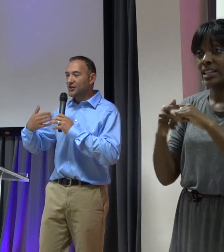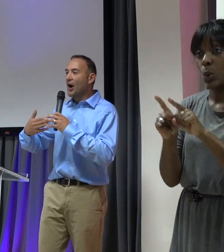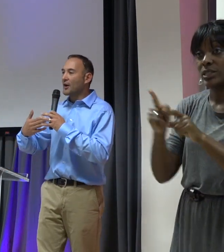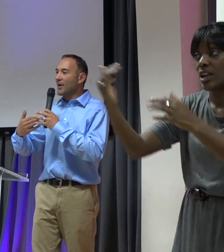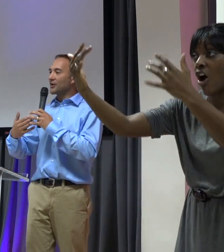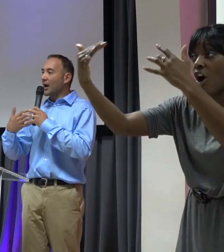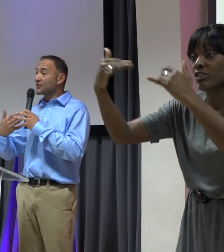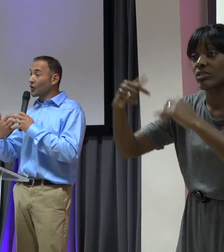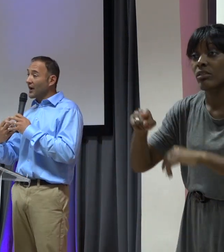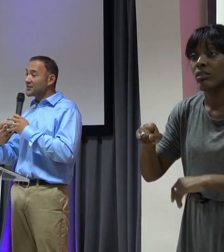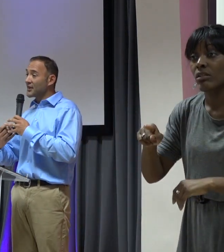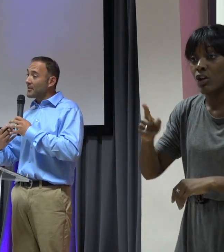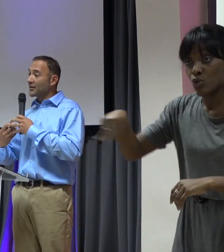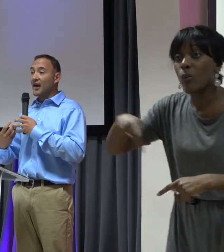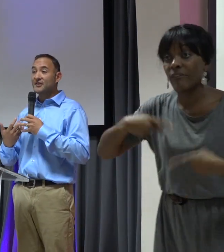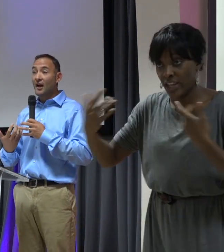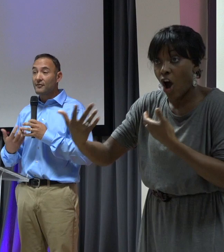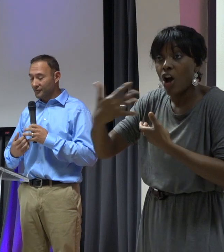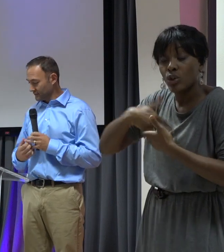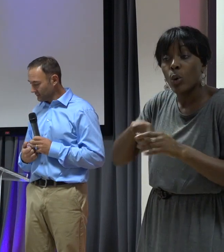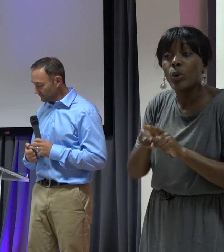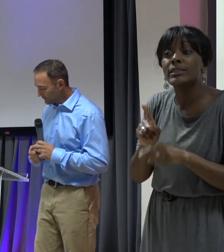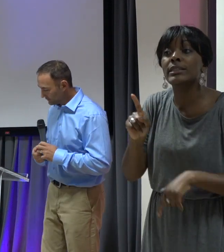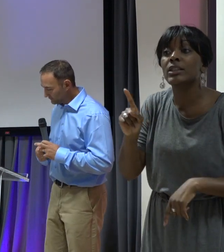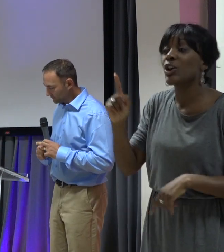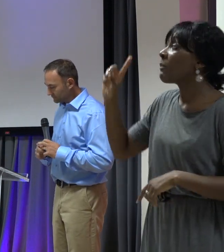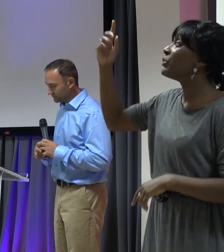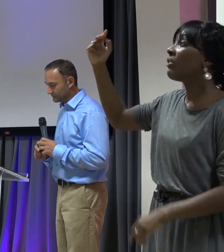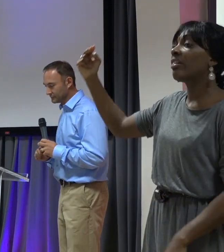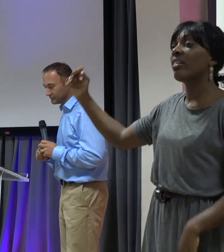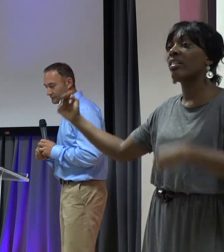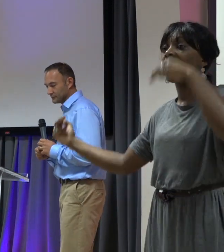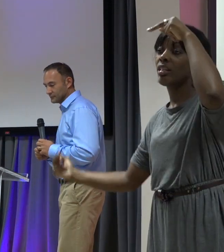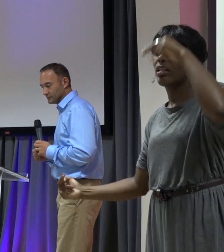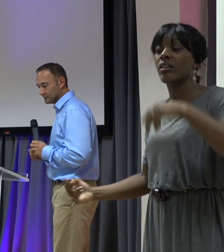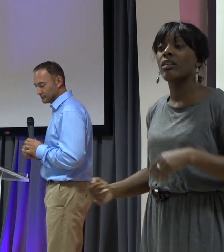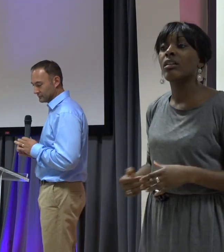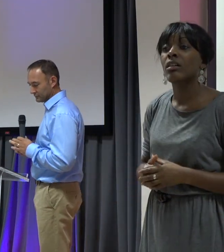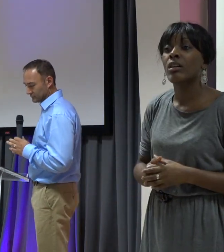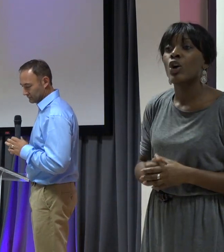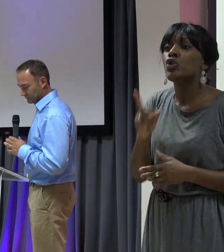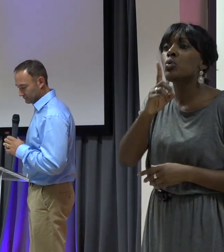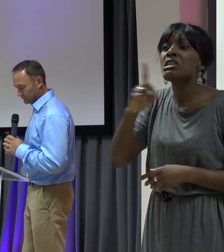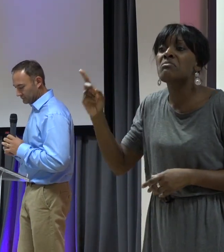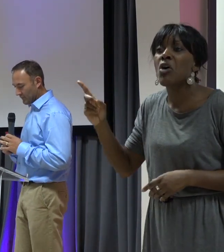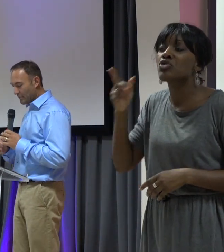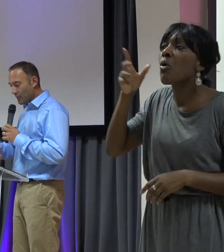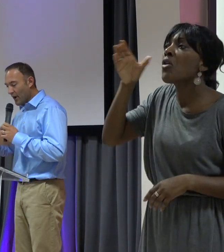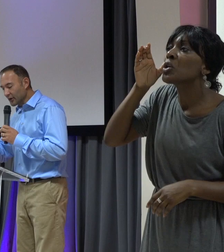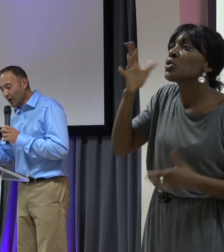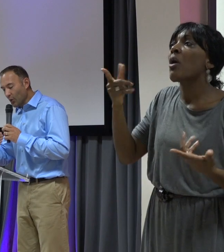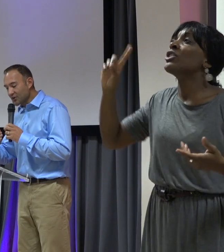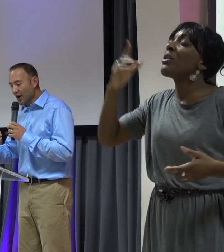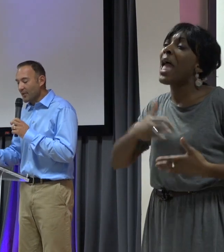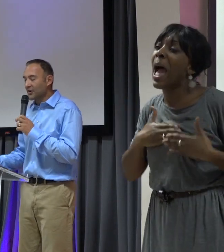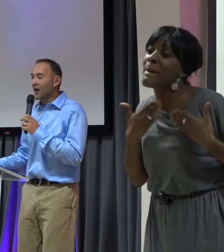we are taught about God's grace and about God's love. Dimanche après dimanche, on nous enseigne sur la grâce de Dieu et l'amour de Dieu. But